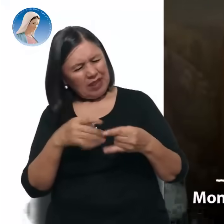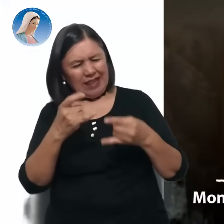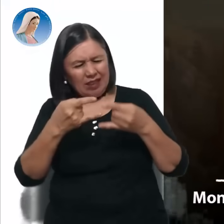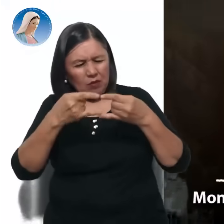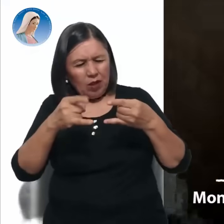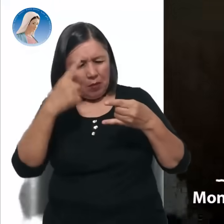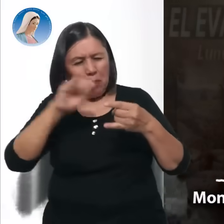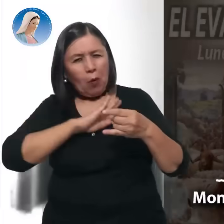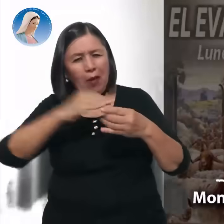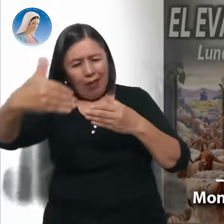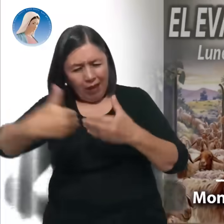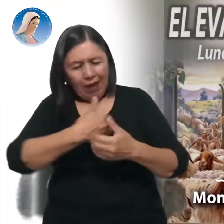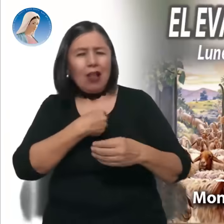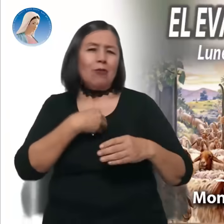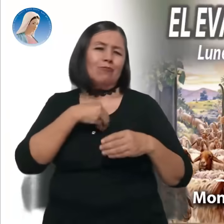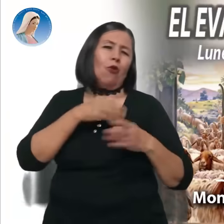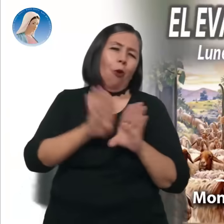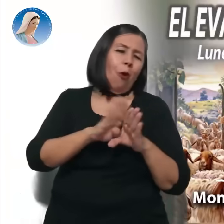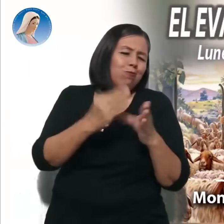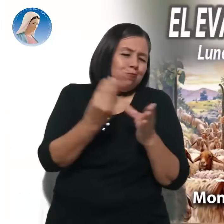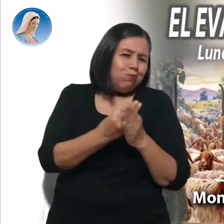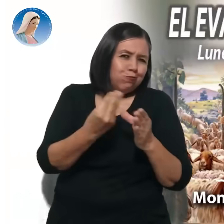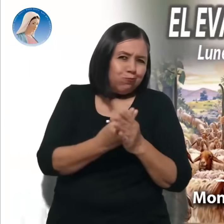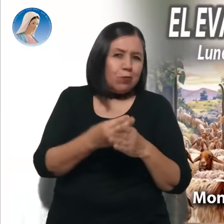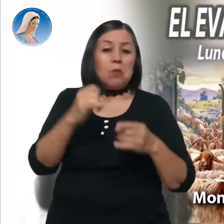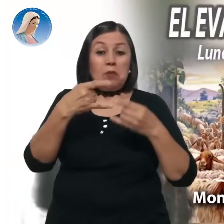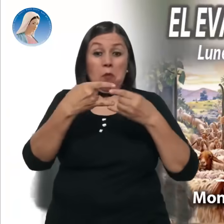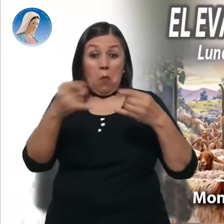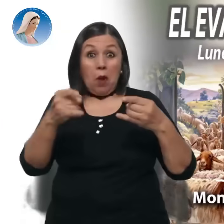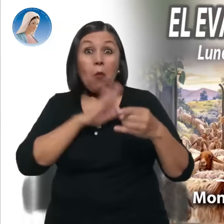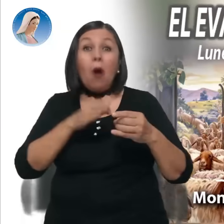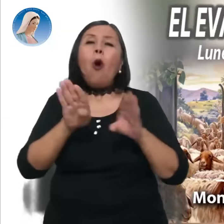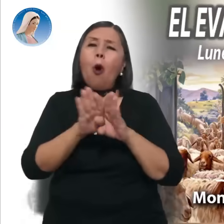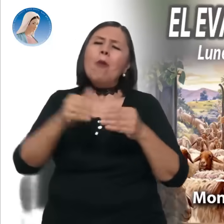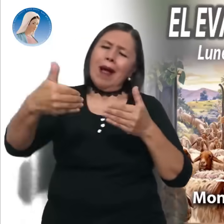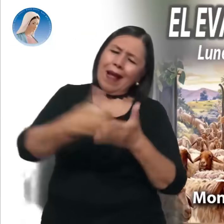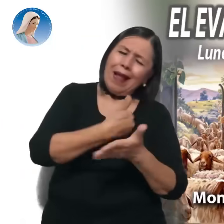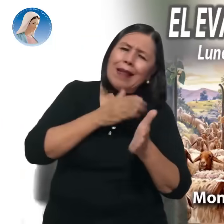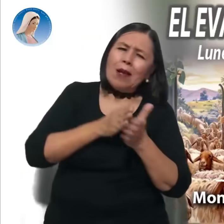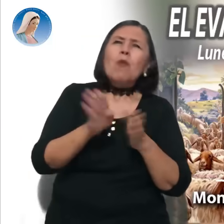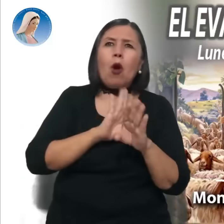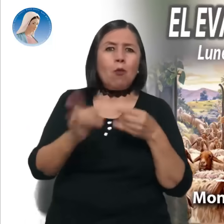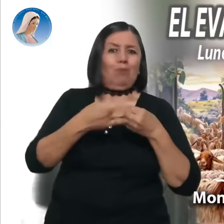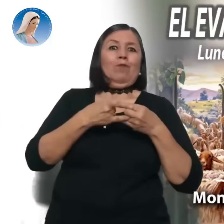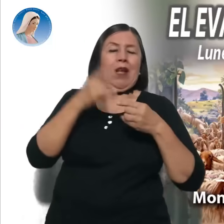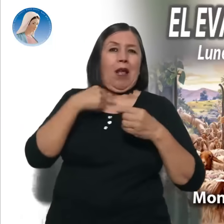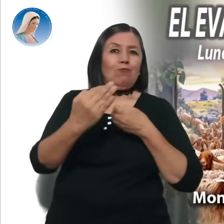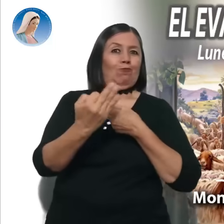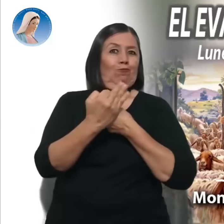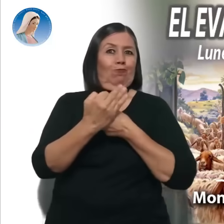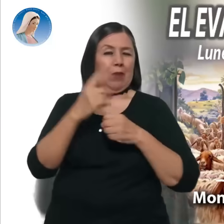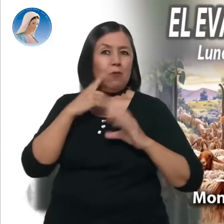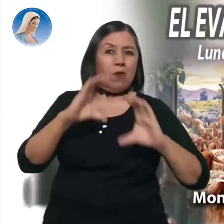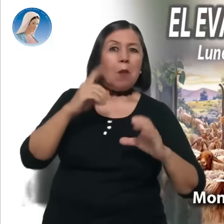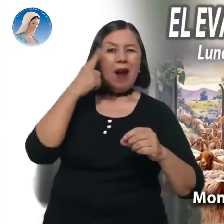paso para la intimidad, y la puerta es entrada, pero también es protección. Es discernimiento para dejar entrar o